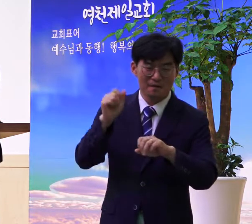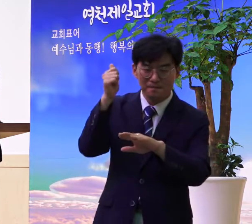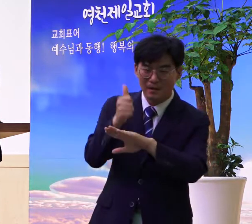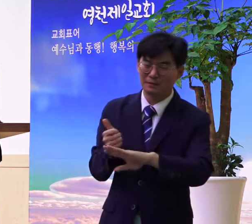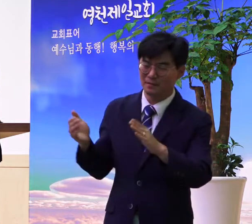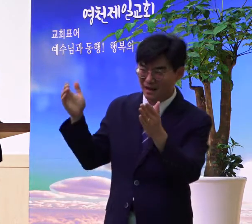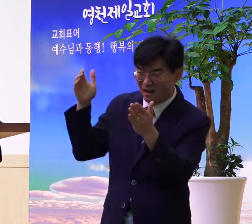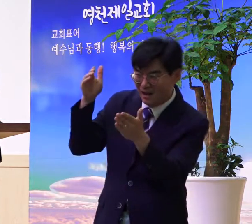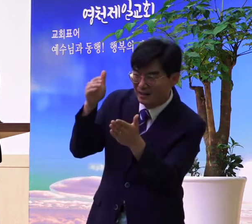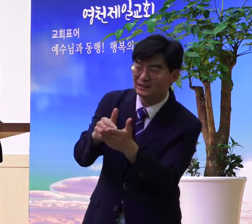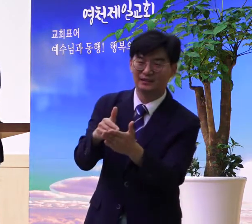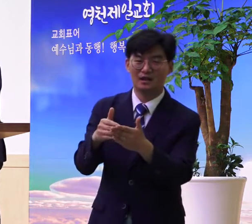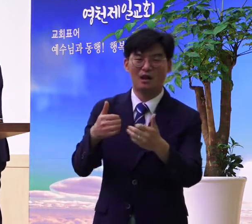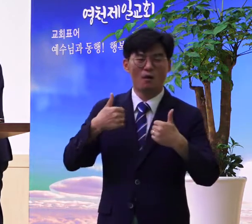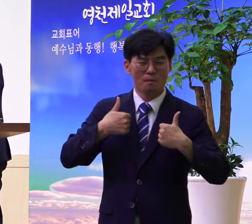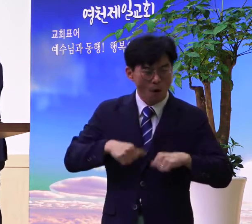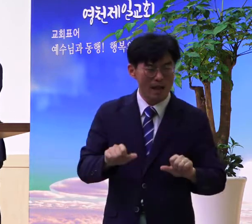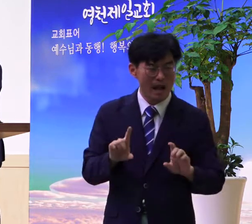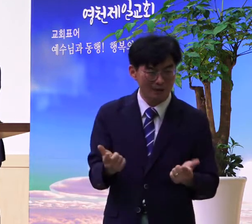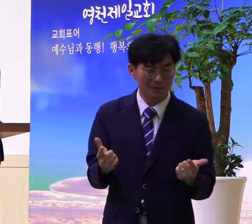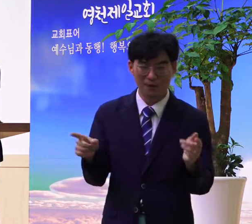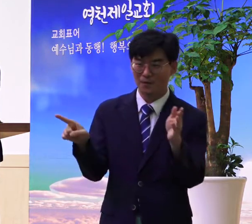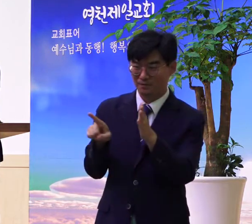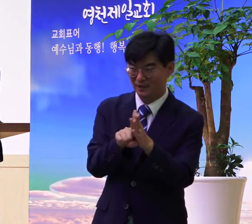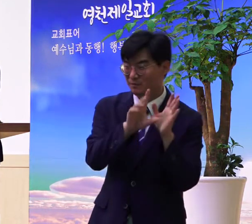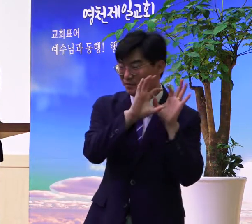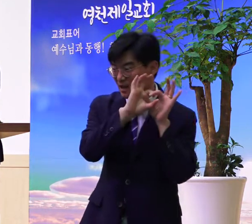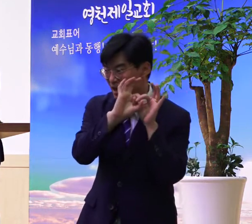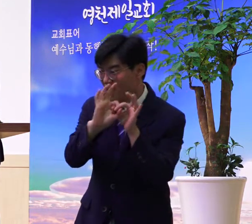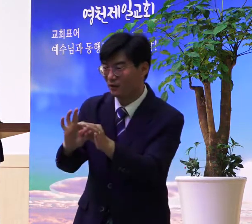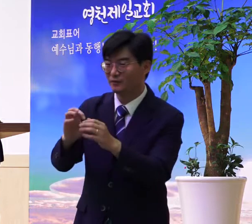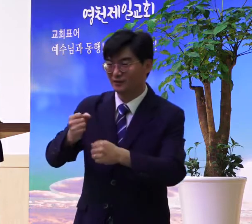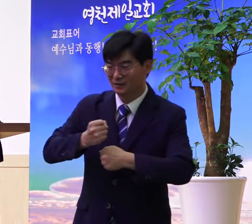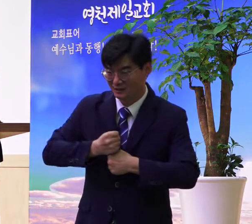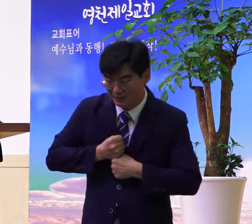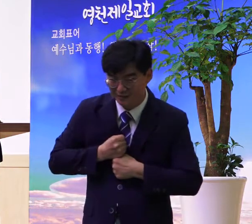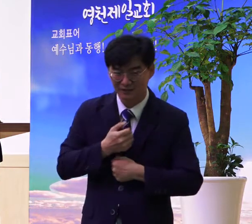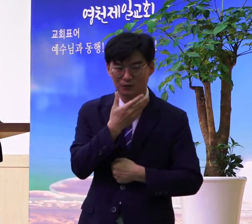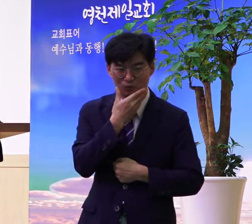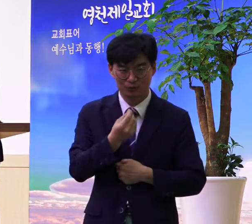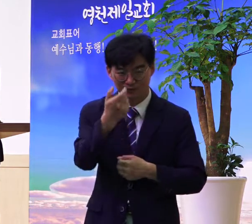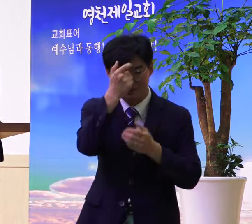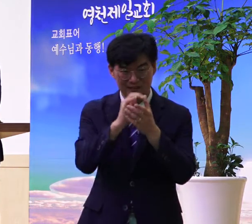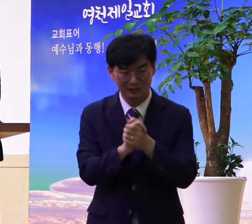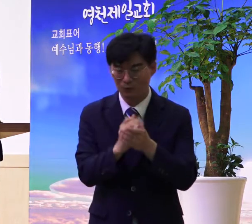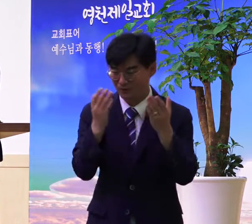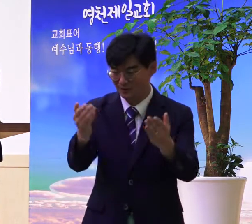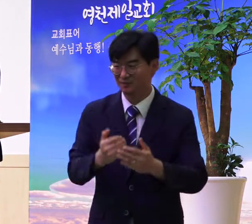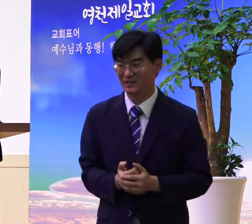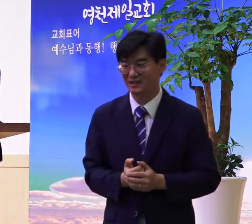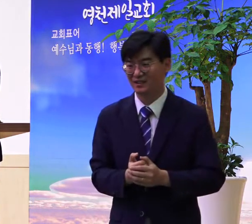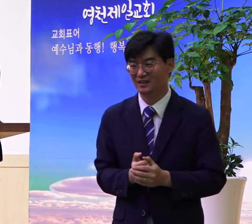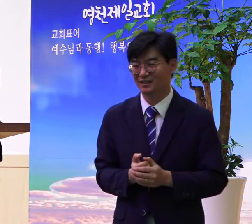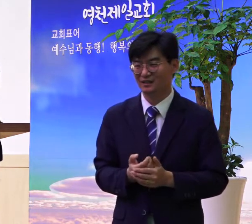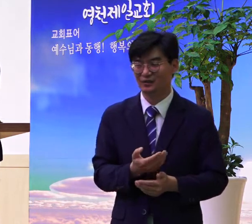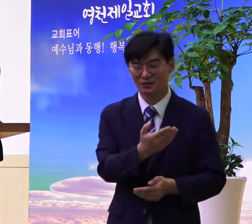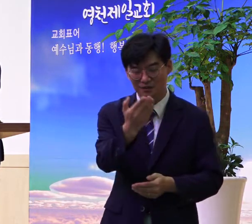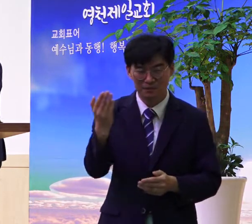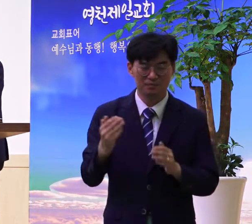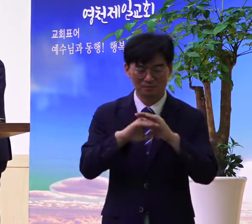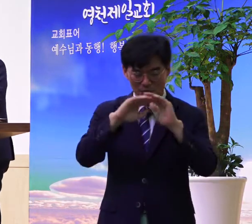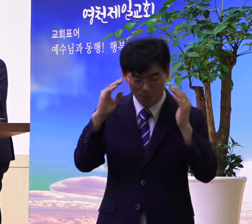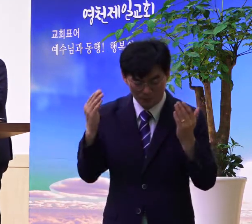예수님을 포기하지 않고 믿음을 지킬 수 있기를 주님으로 축복합니다. 이렇게 여러분의 모든 것을 이미 달려서